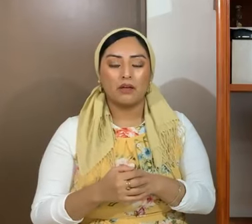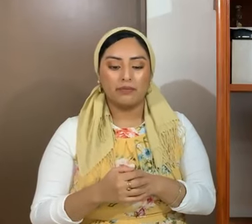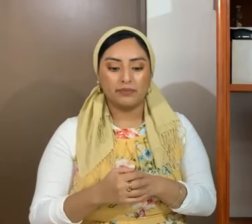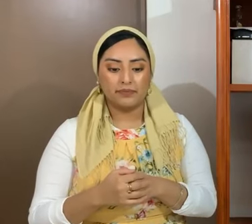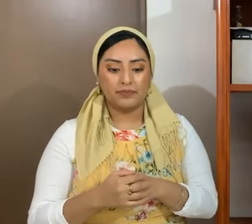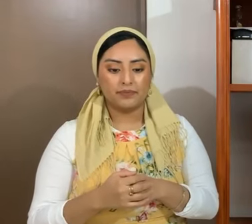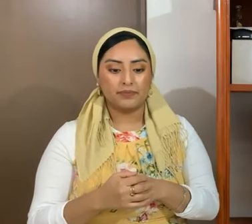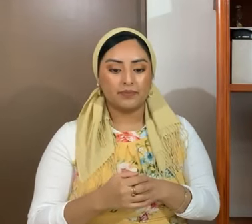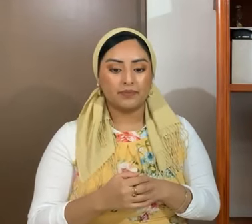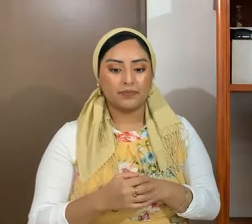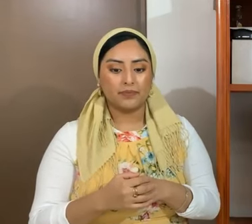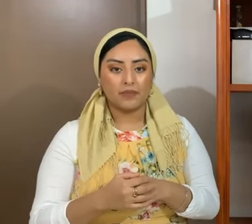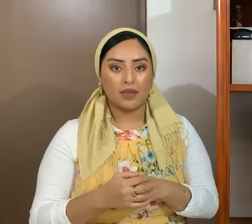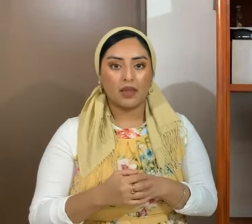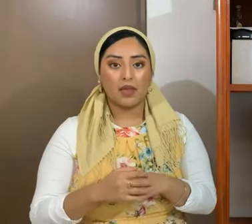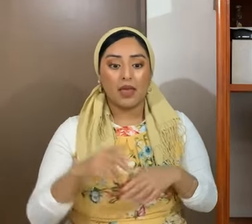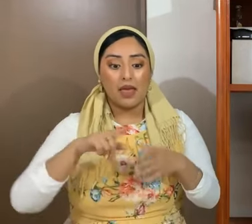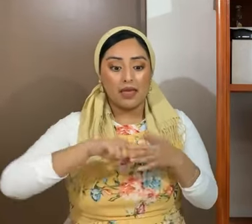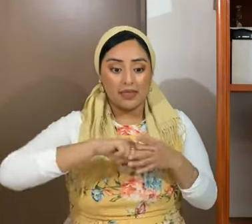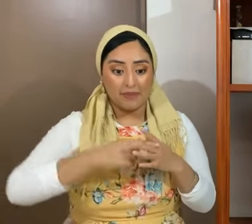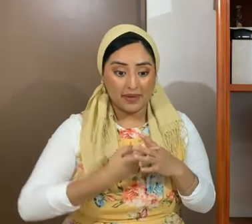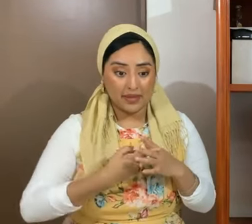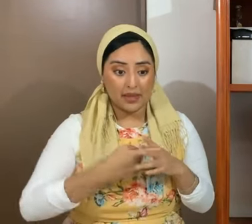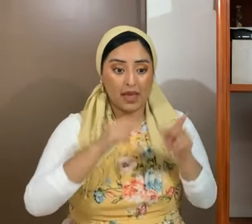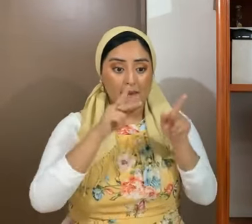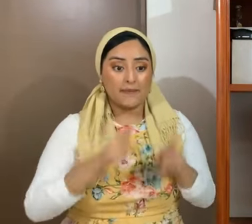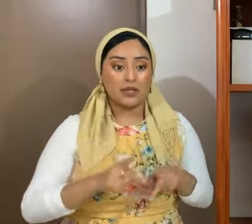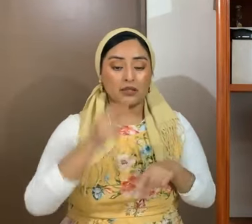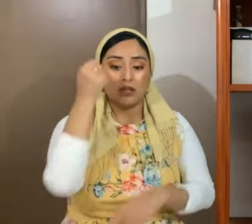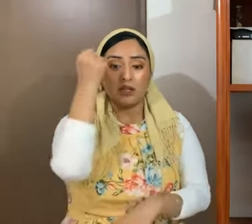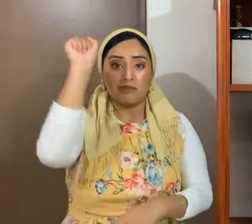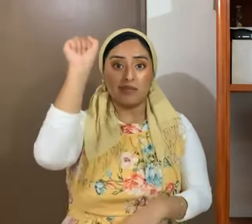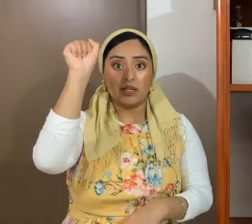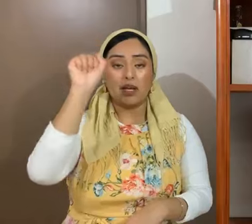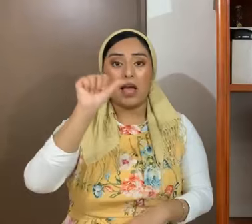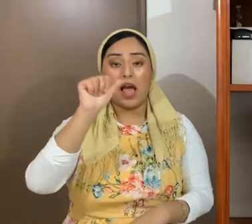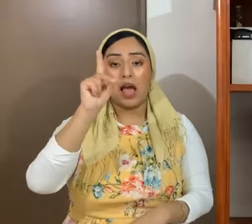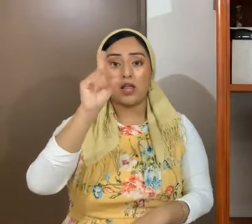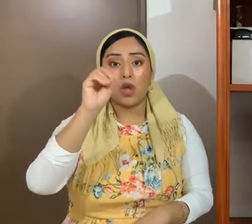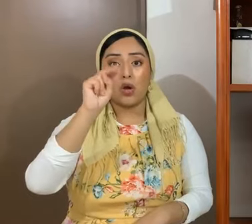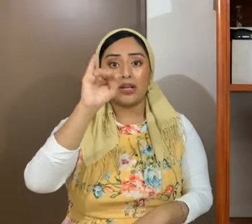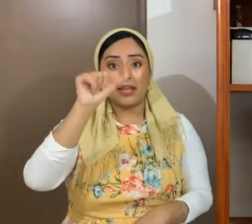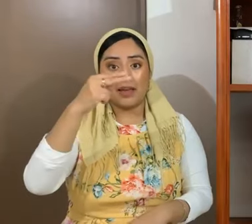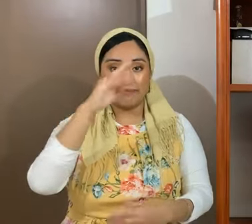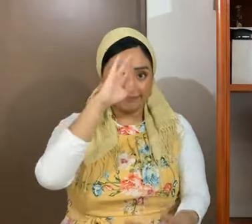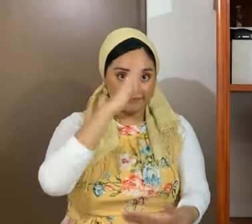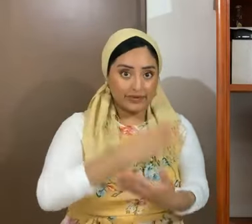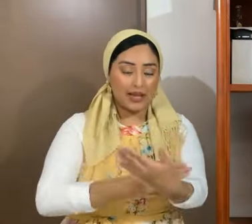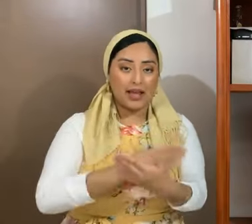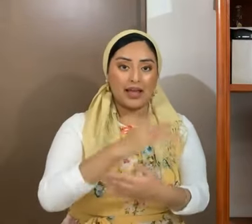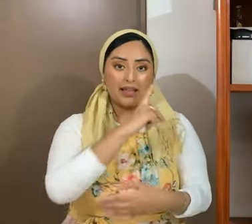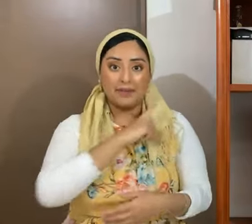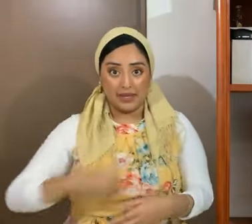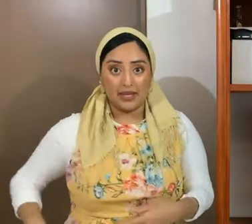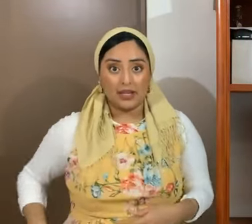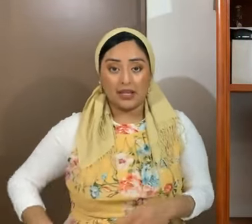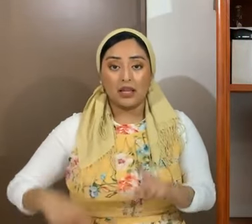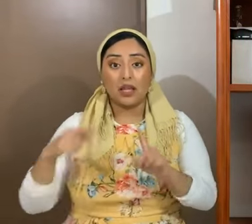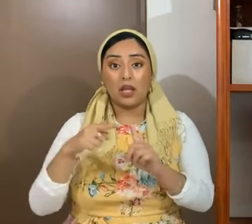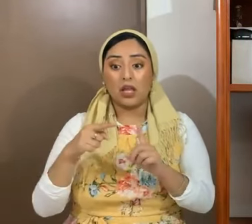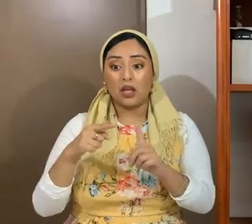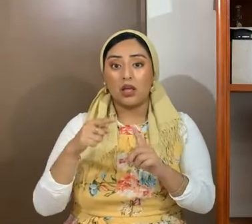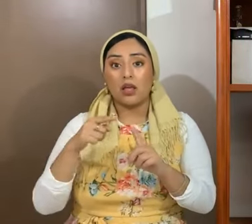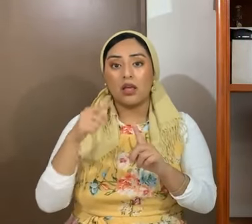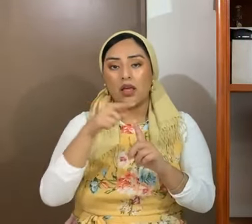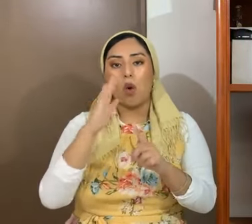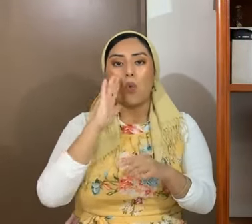esto, siendo que desde el principio se reveló Adonías, sabemos que su plan estaba